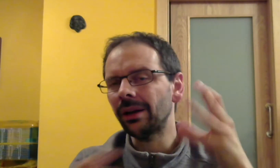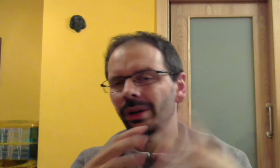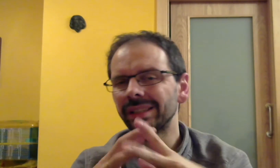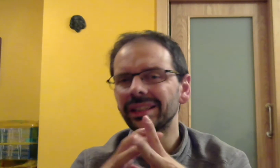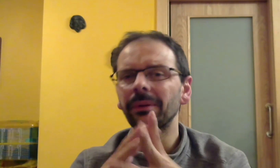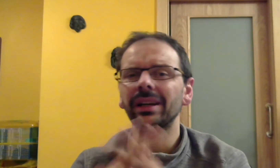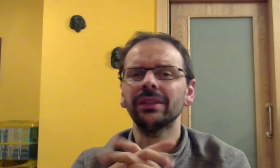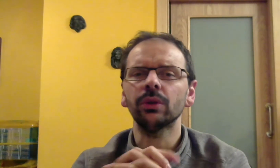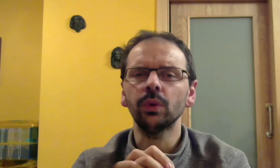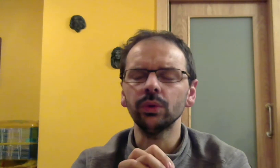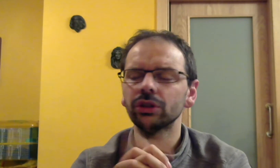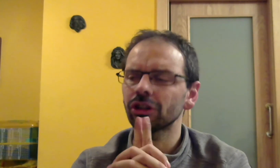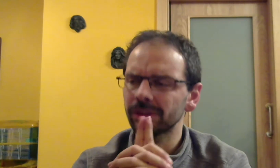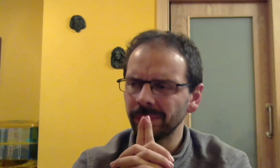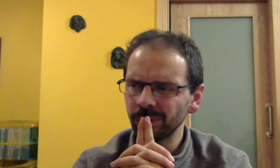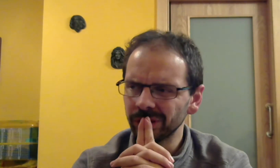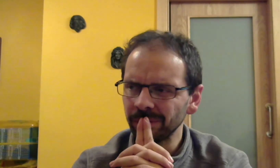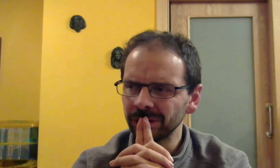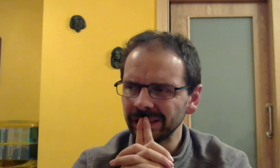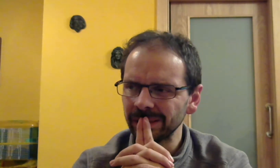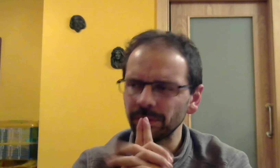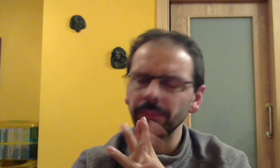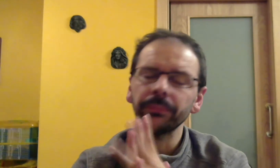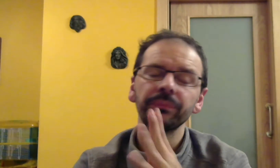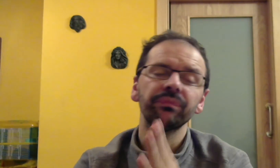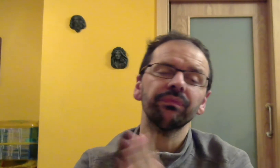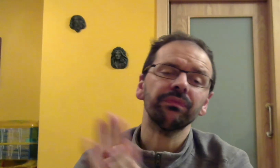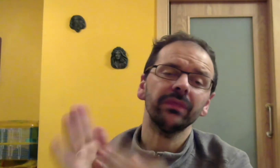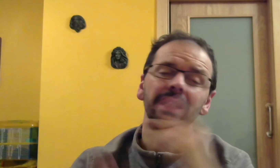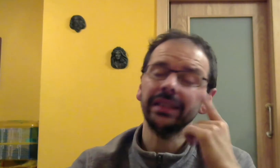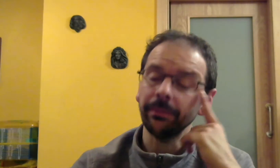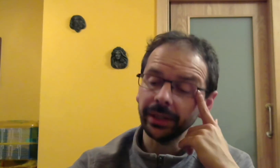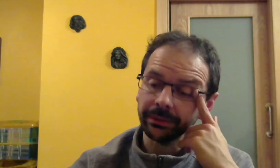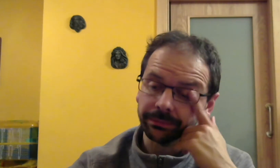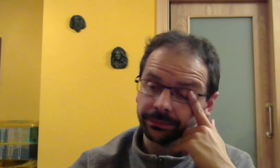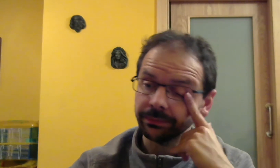ahí trabajando juntos. Me gusta muchísimo. Y también,